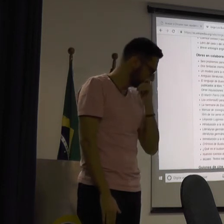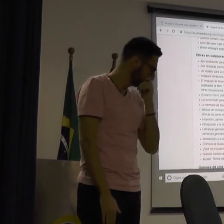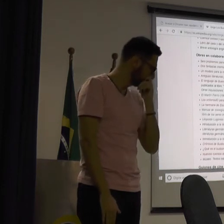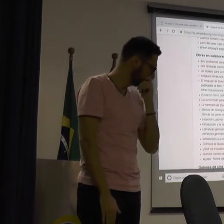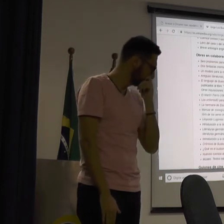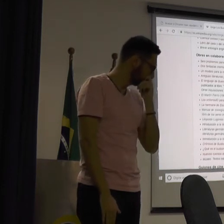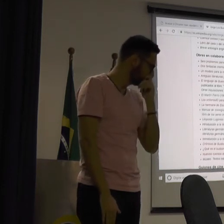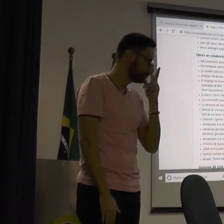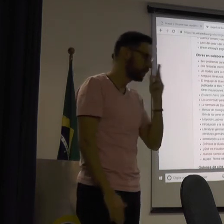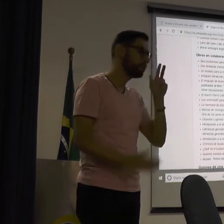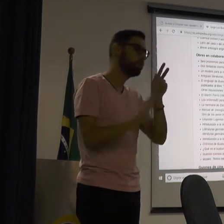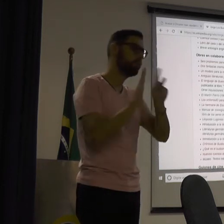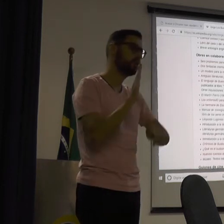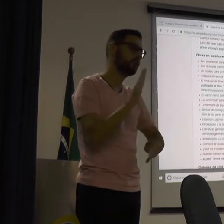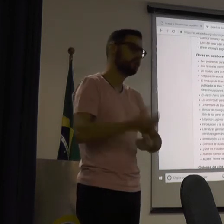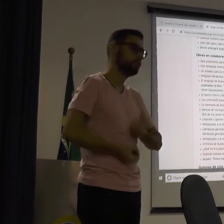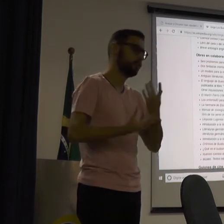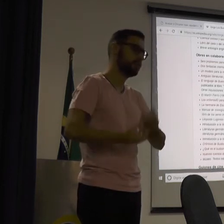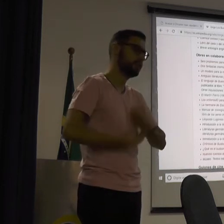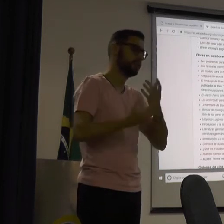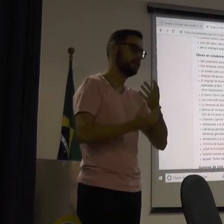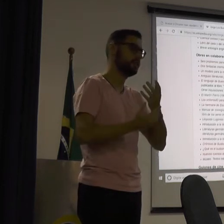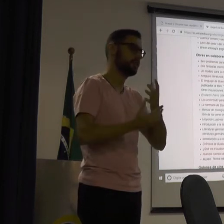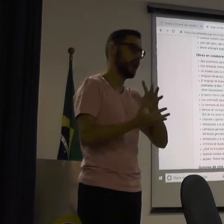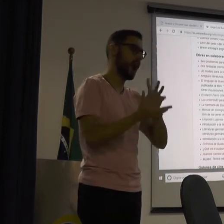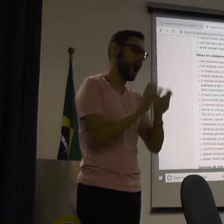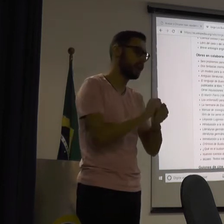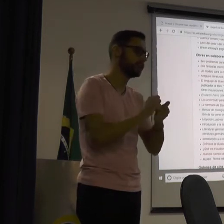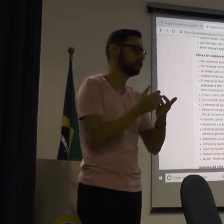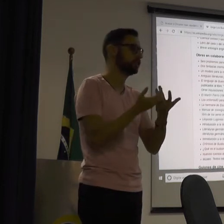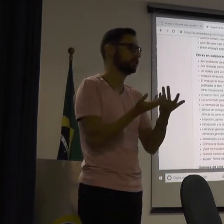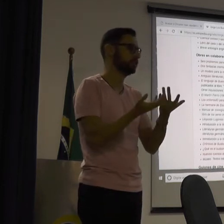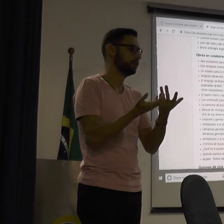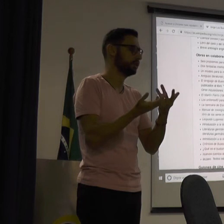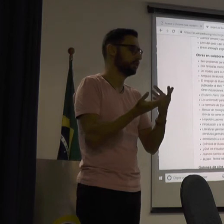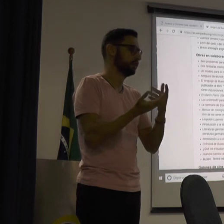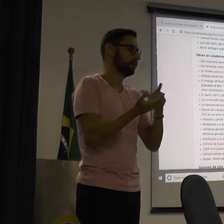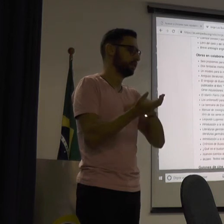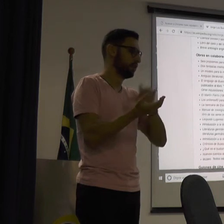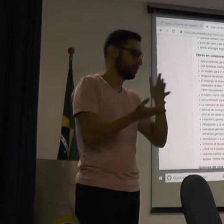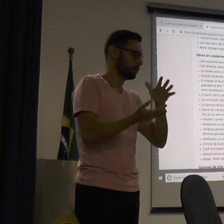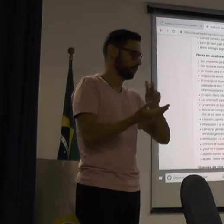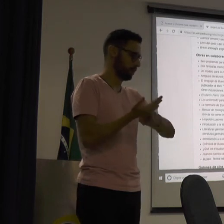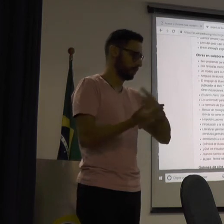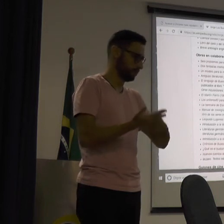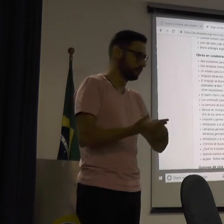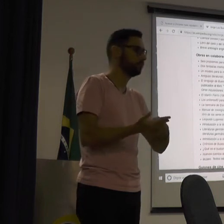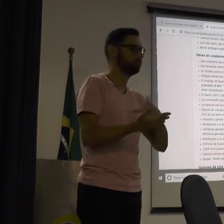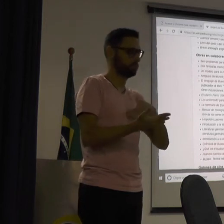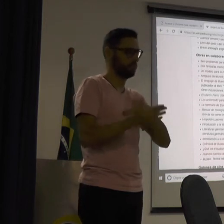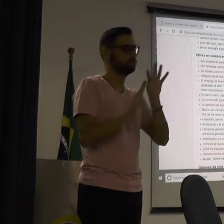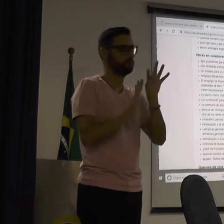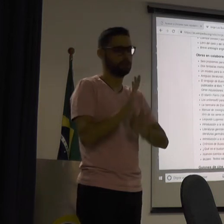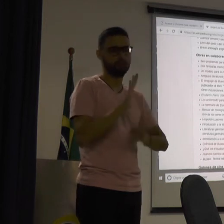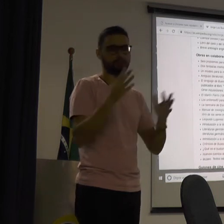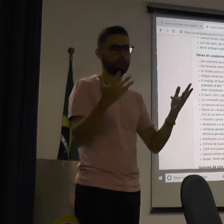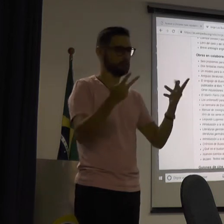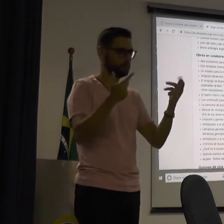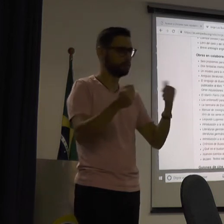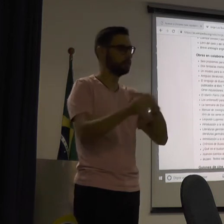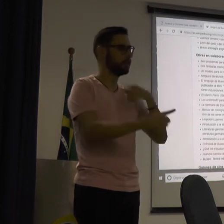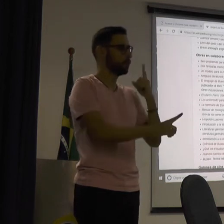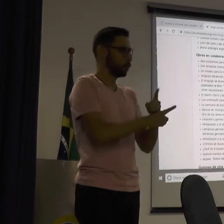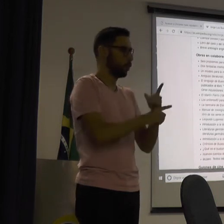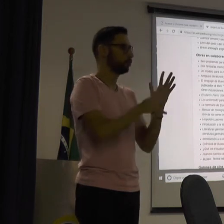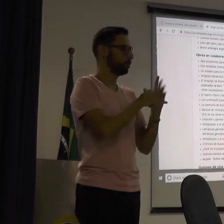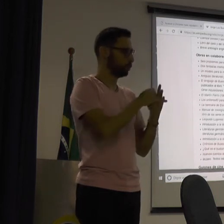de poesia, arte da poesia, que não é bem o craft, né? Mas que é um texto maravilhoso, você encontra no